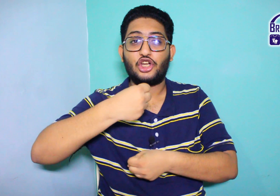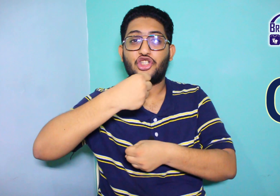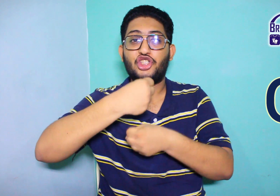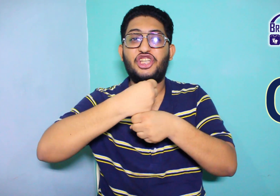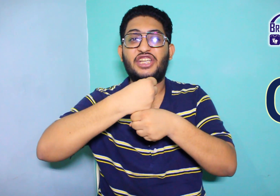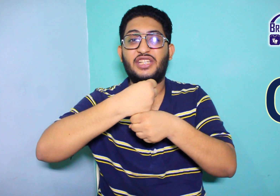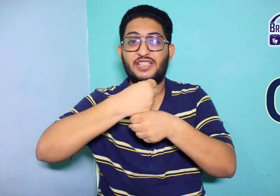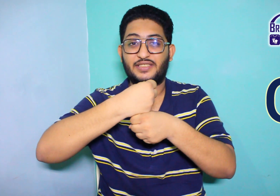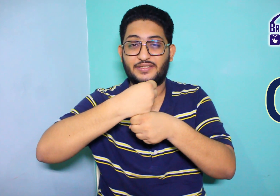जी